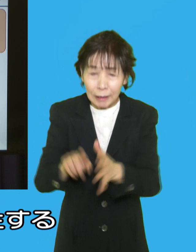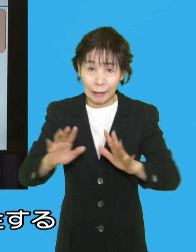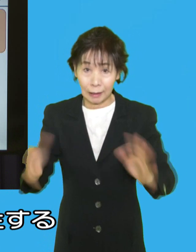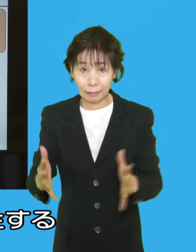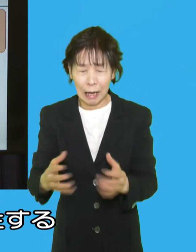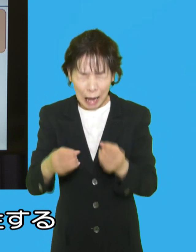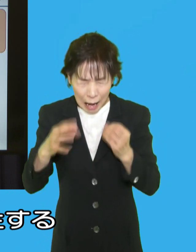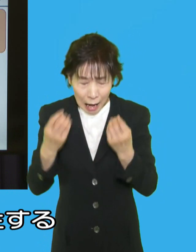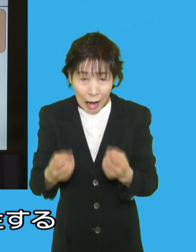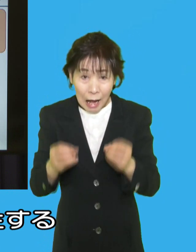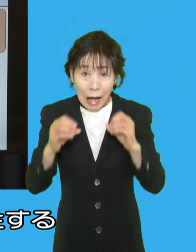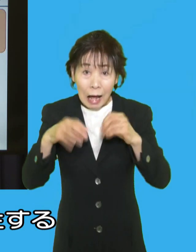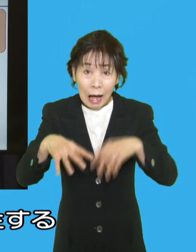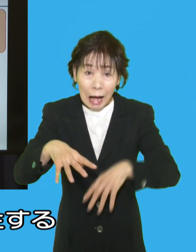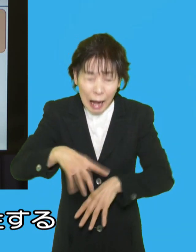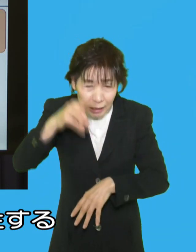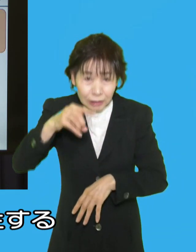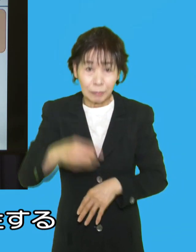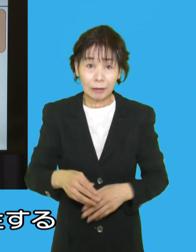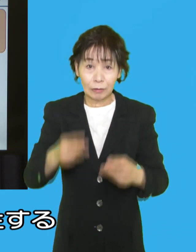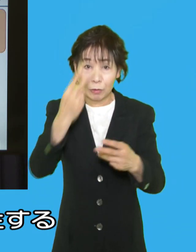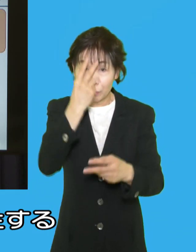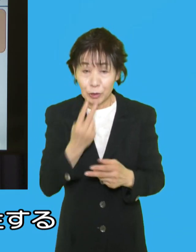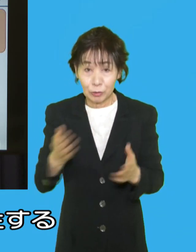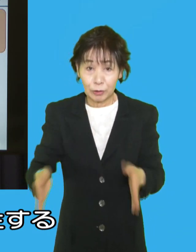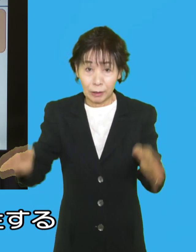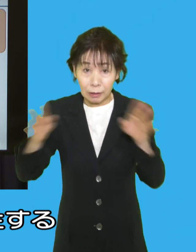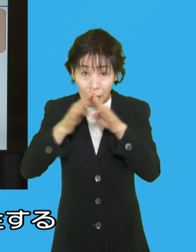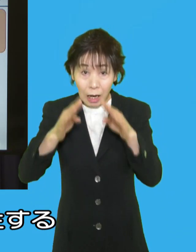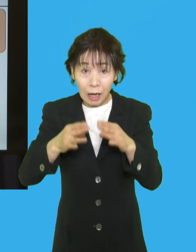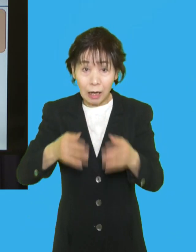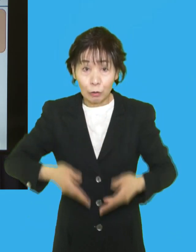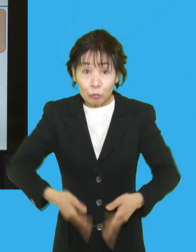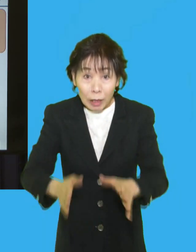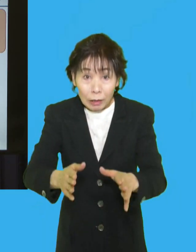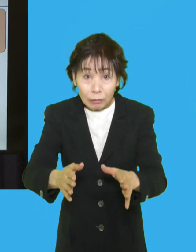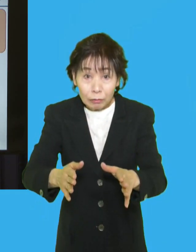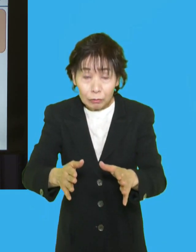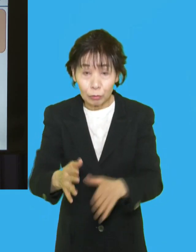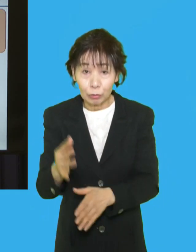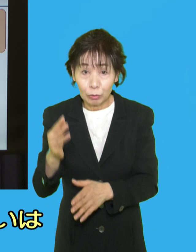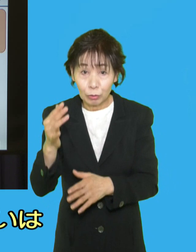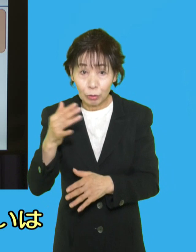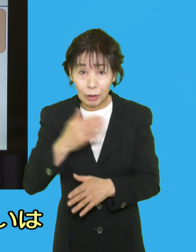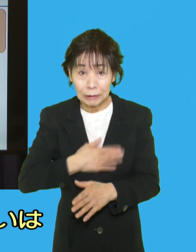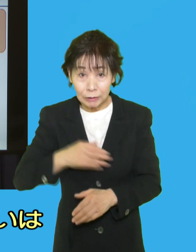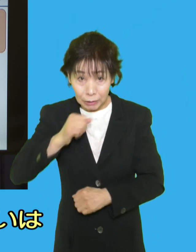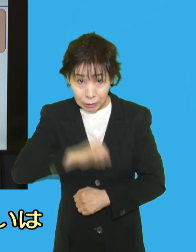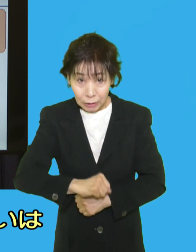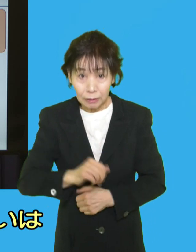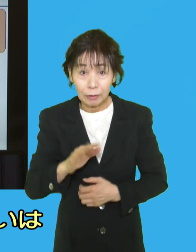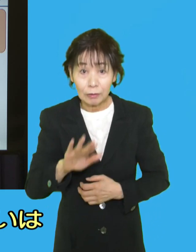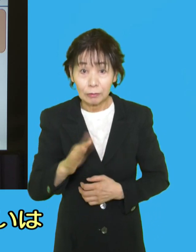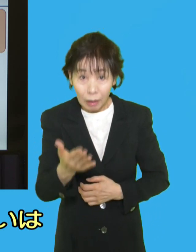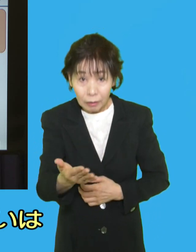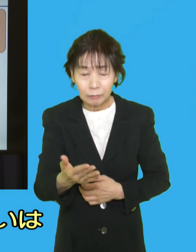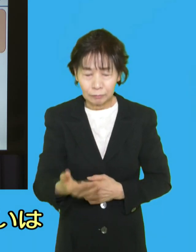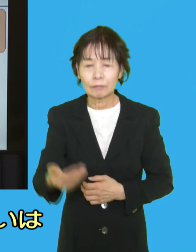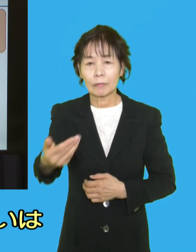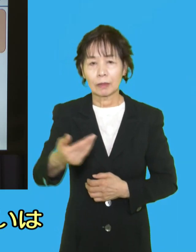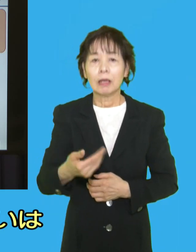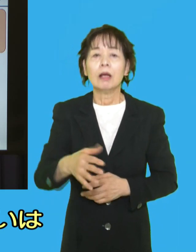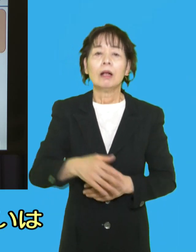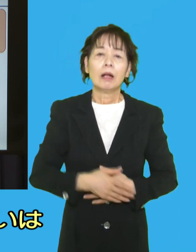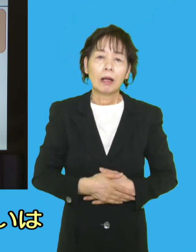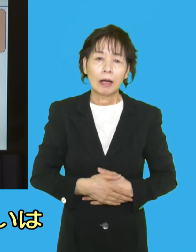美術館が誕生するというご認識ですか。 まあ、美術館と博物